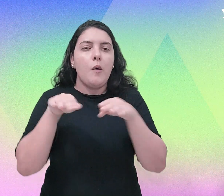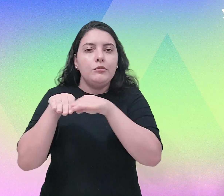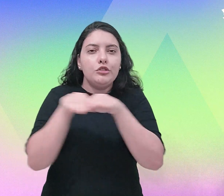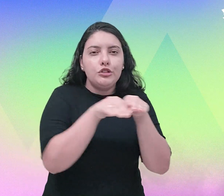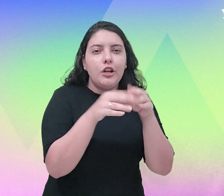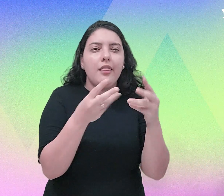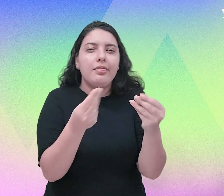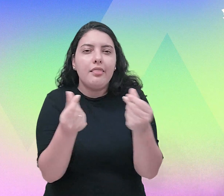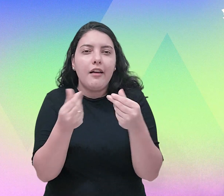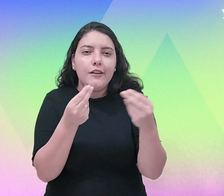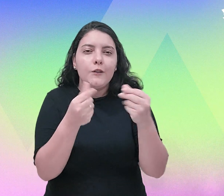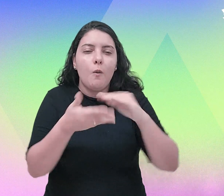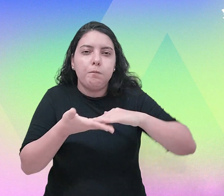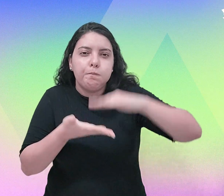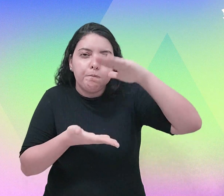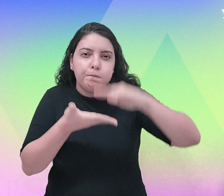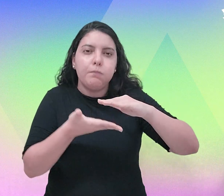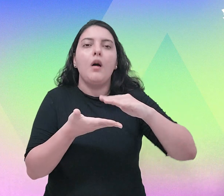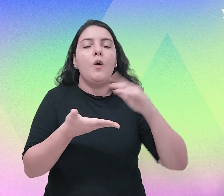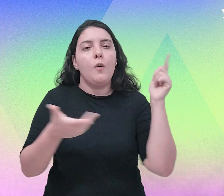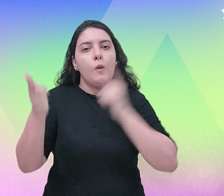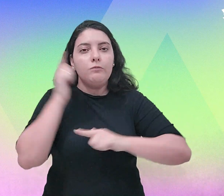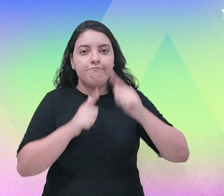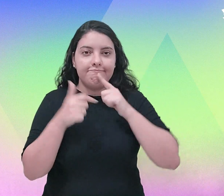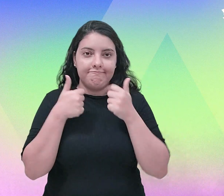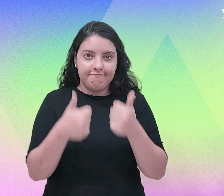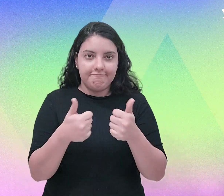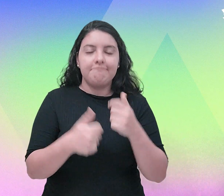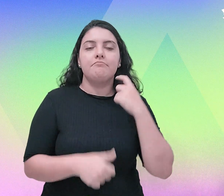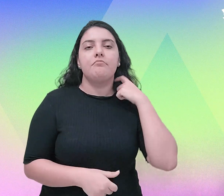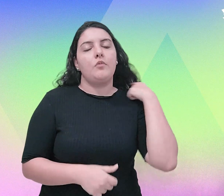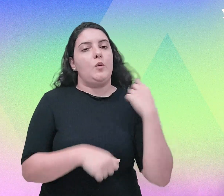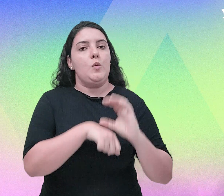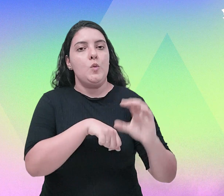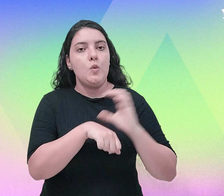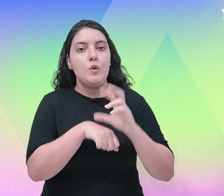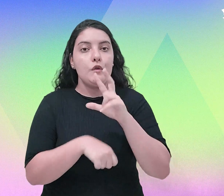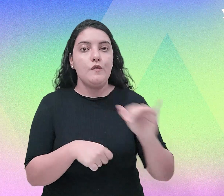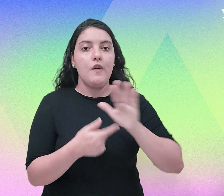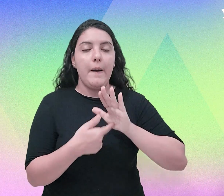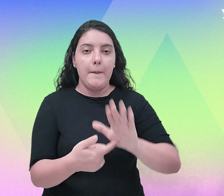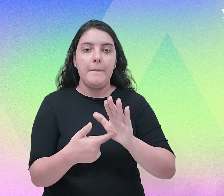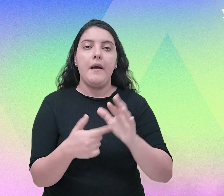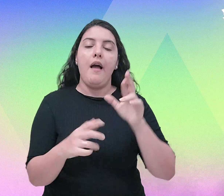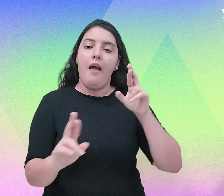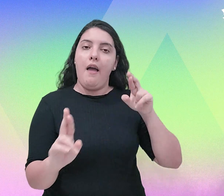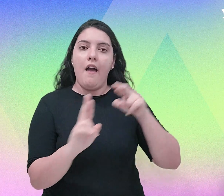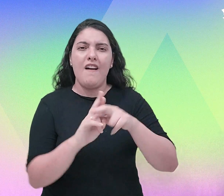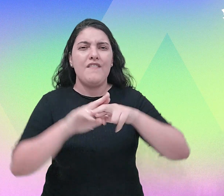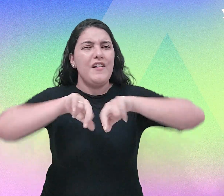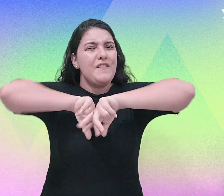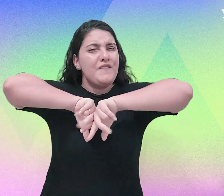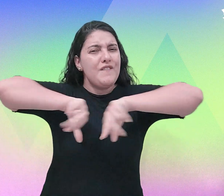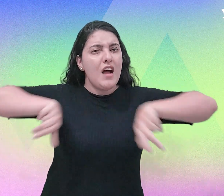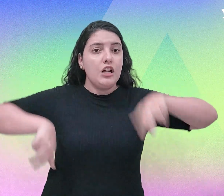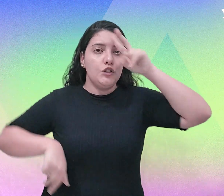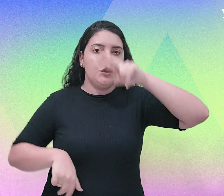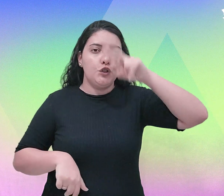a textura o volume e a composição ao longo do curso serão apresentadas referências diversas da história da arte